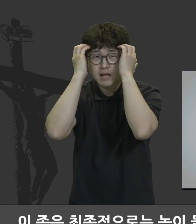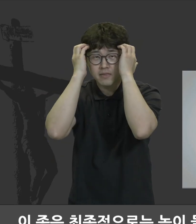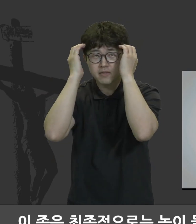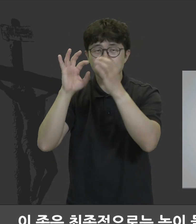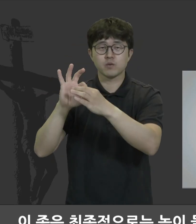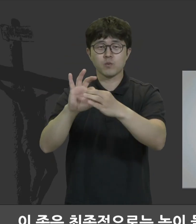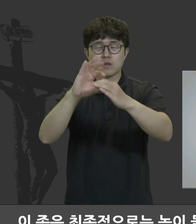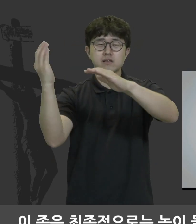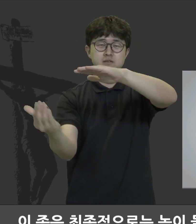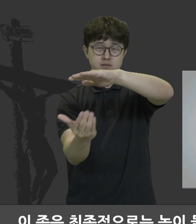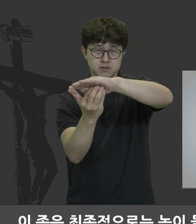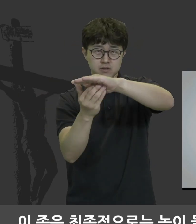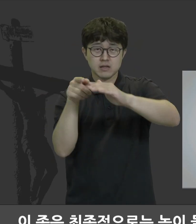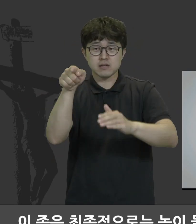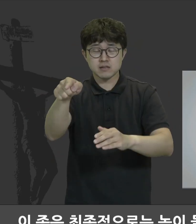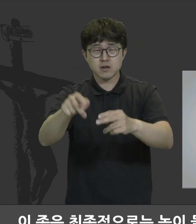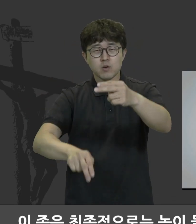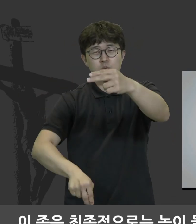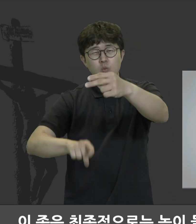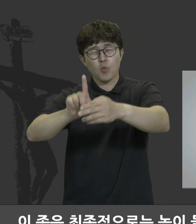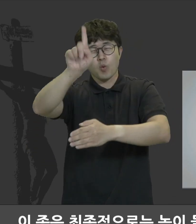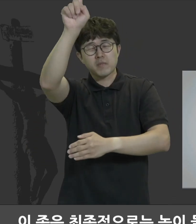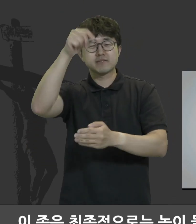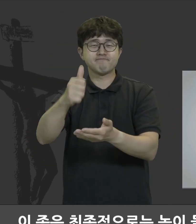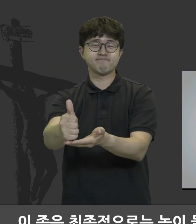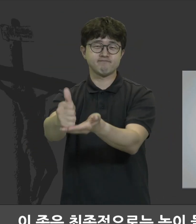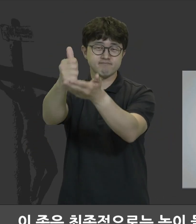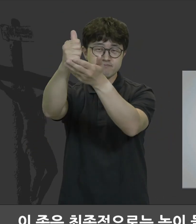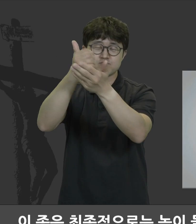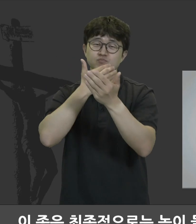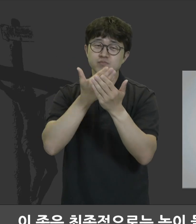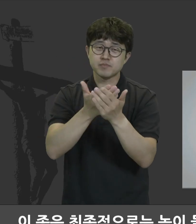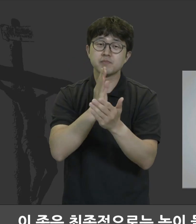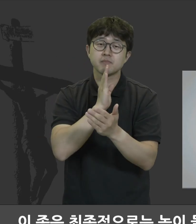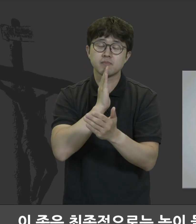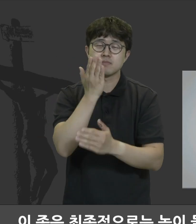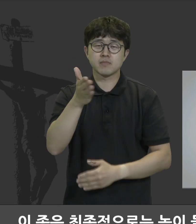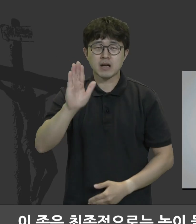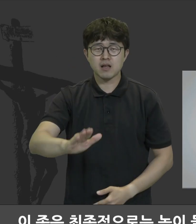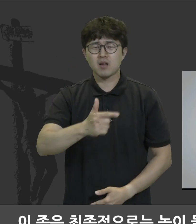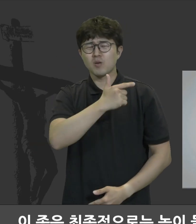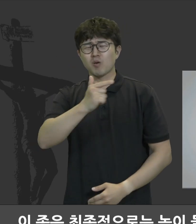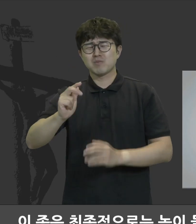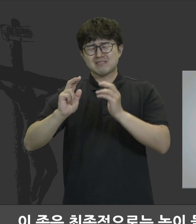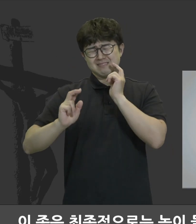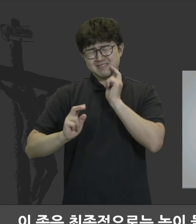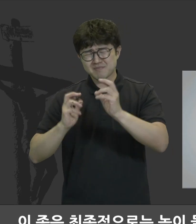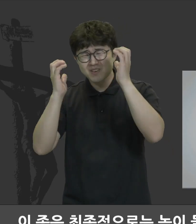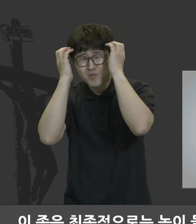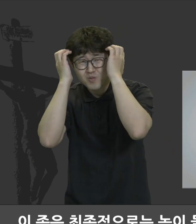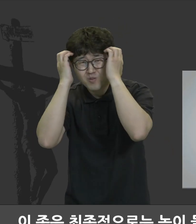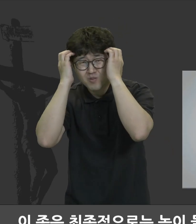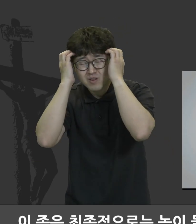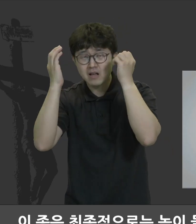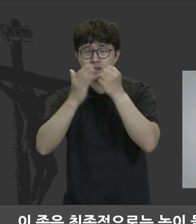종은 최종적으로는 높이 들려 존귀하게 되지만 너무도 끔찍한 고난을 받아 심각하게 상처